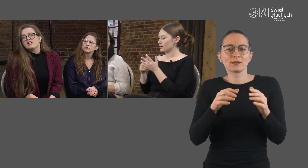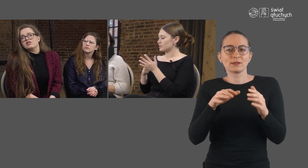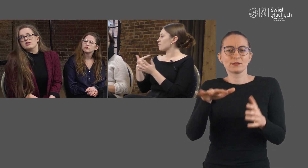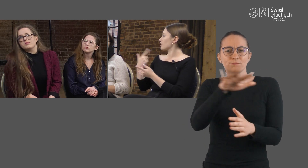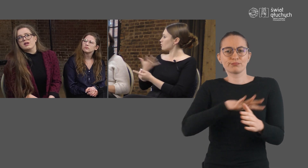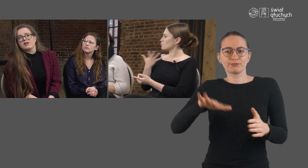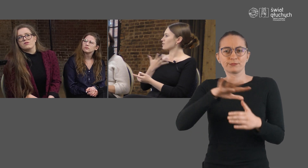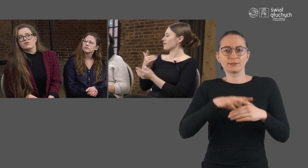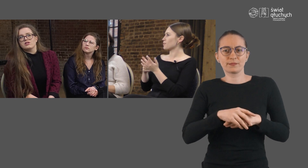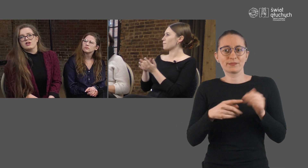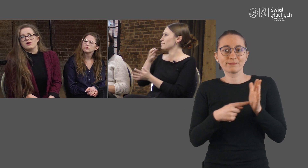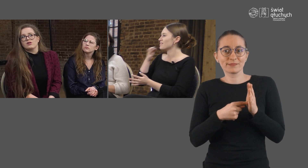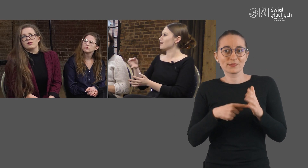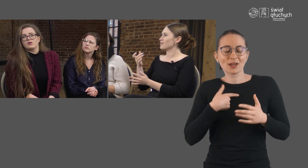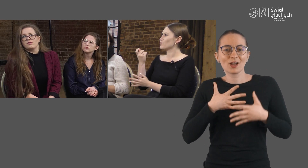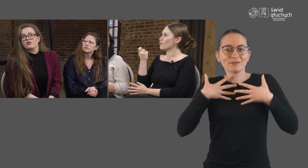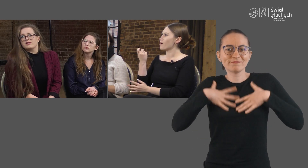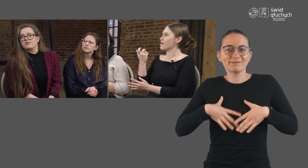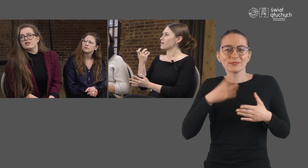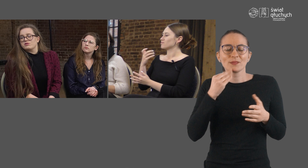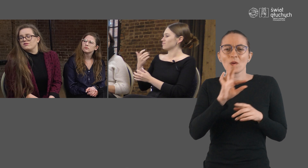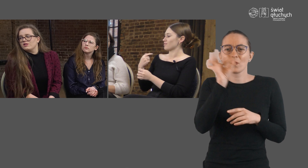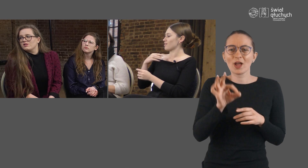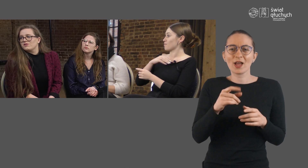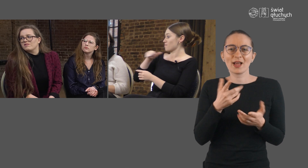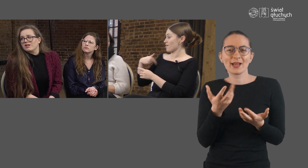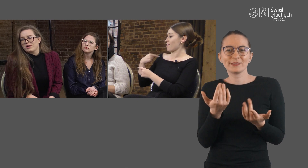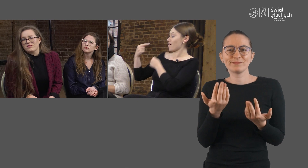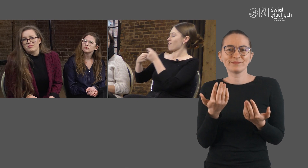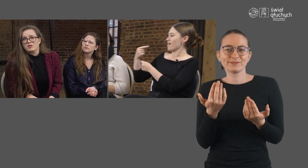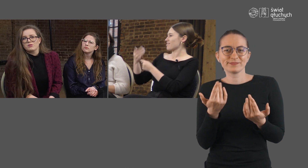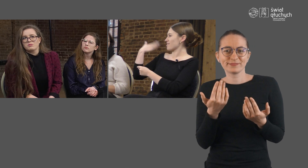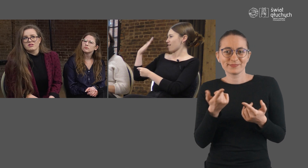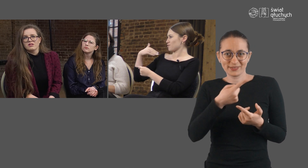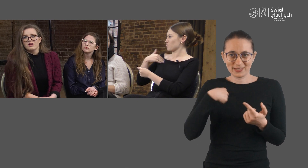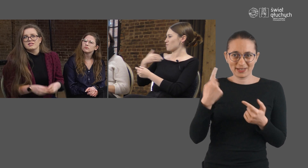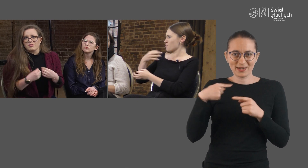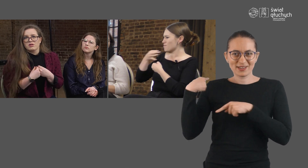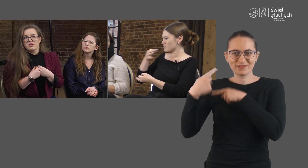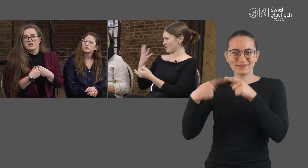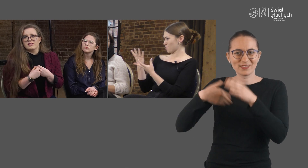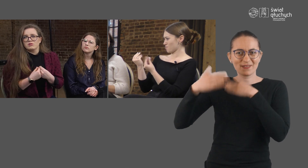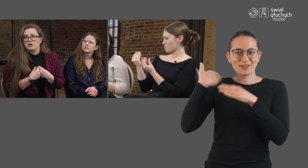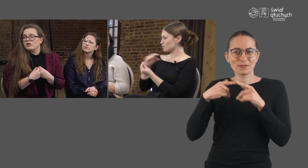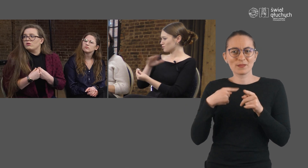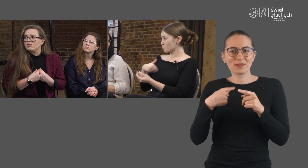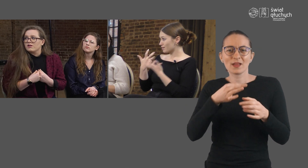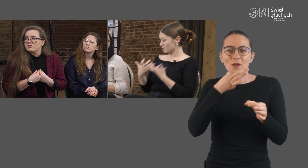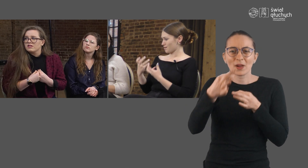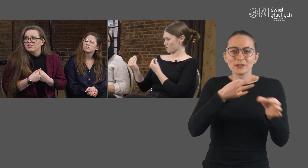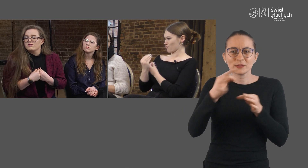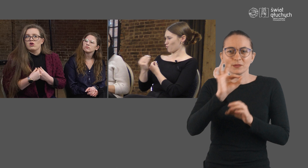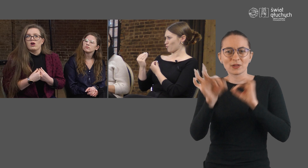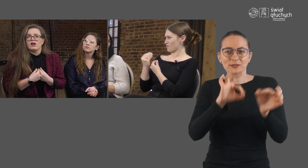mi się wydaje, że to jest pytanie właśnie od wieków zadawane przez filozofów tak naprawdę. Po co my sami chcemy się